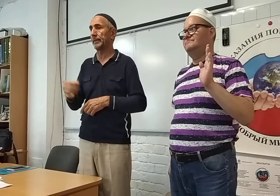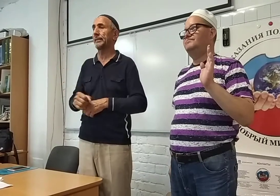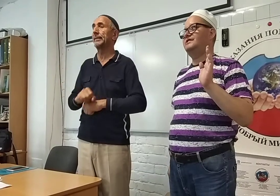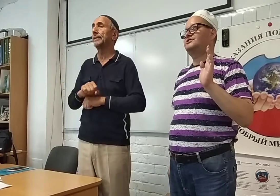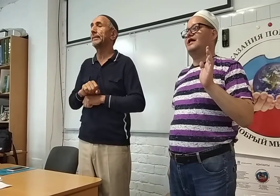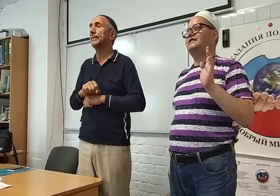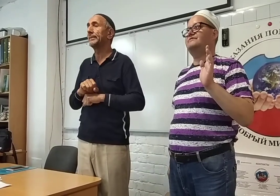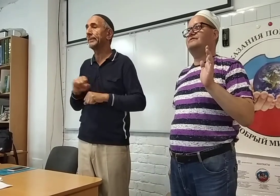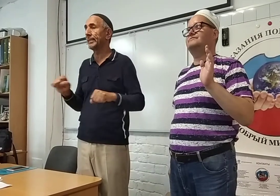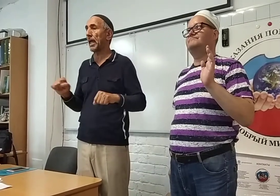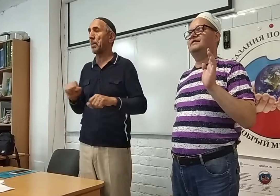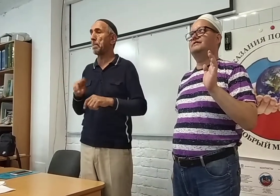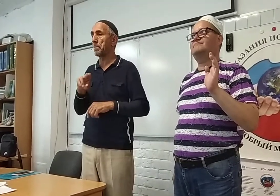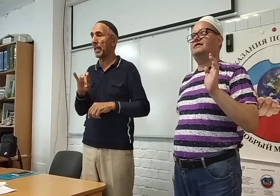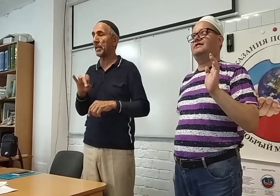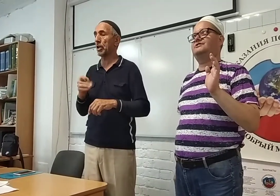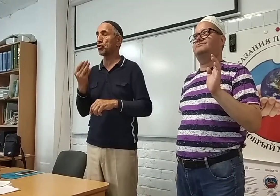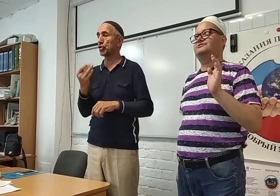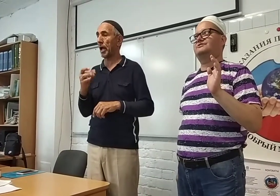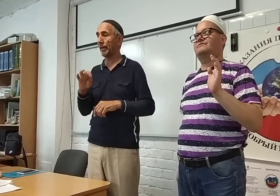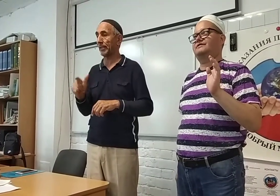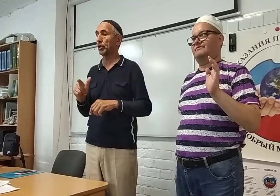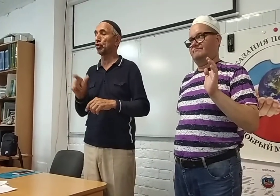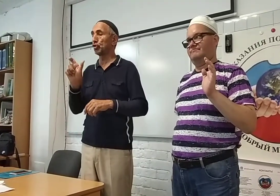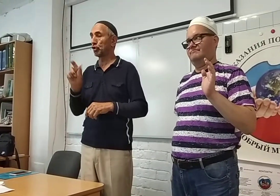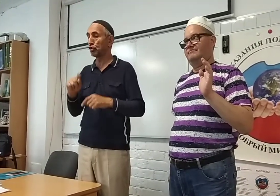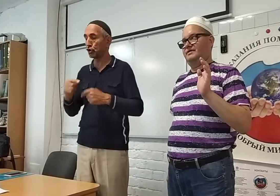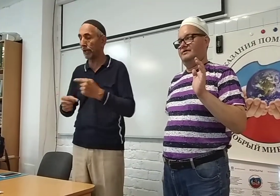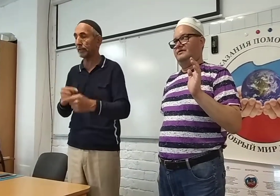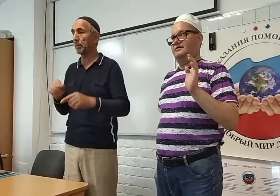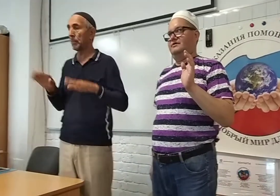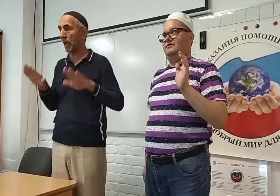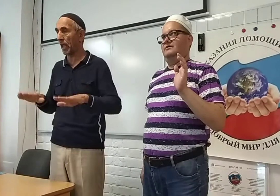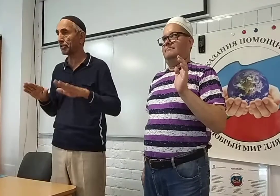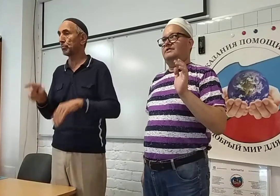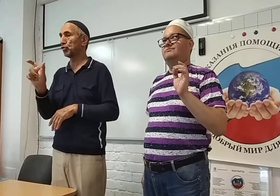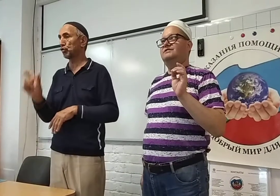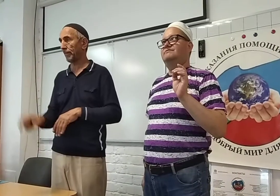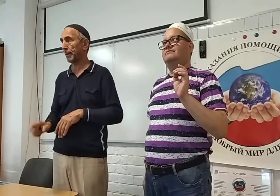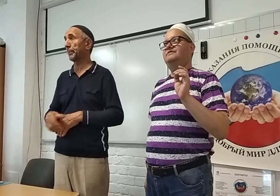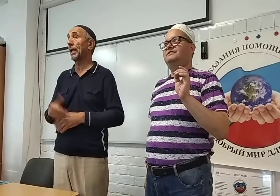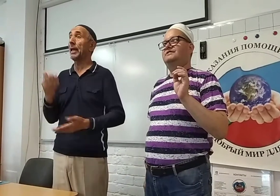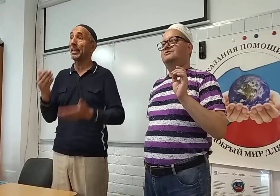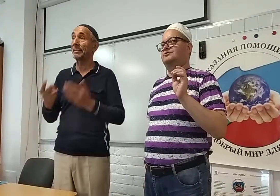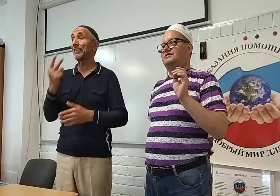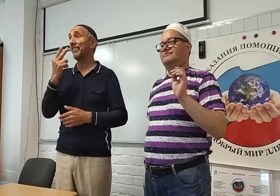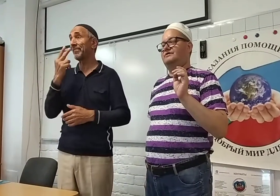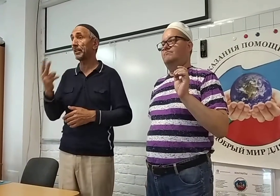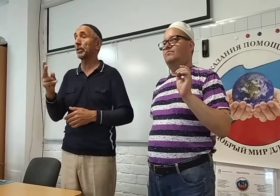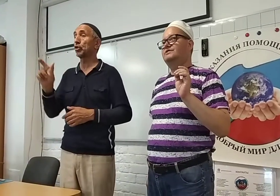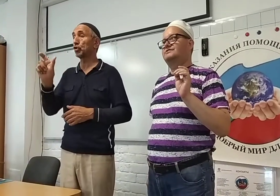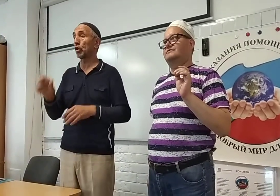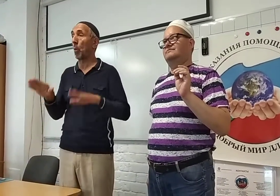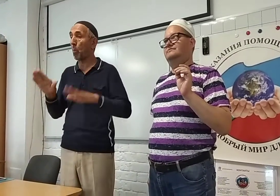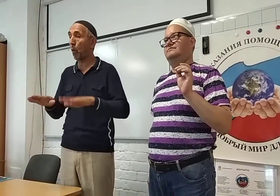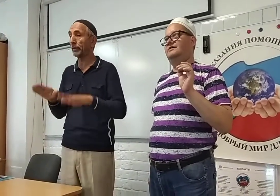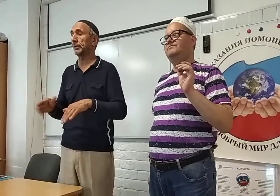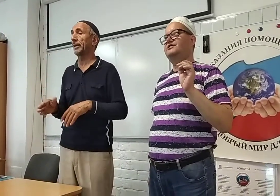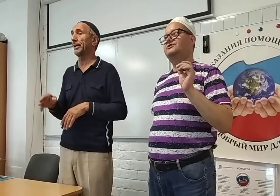сказал, перешагивать перед молящимся человеком. Поэтому, если вы видите, что человек